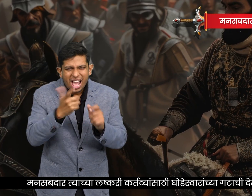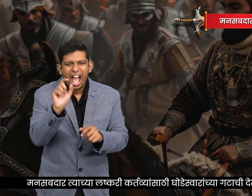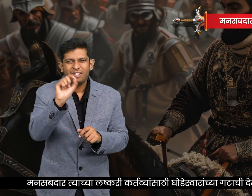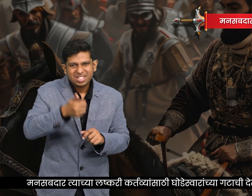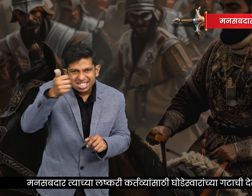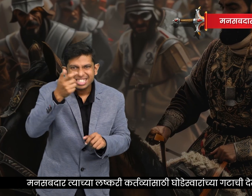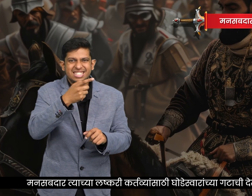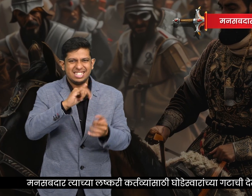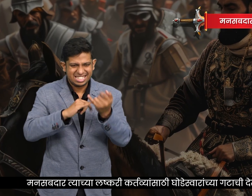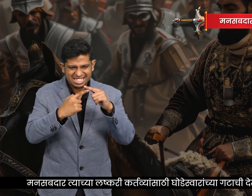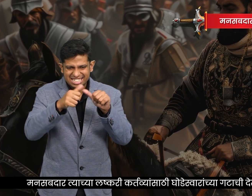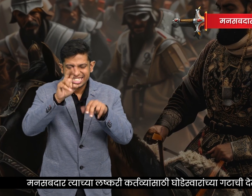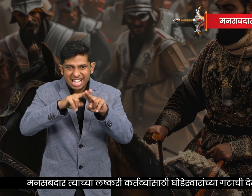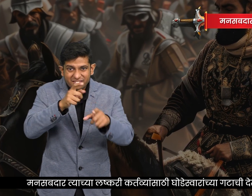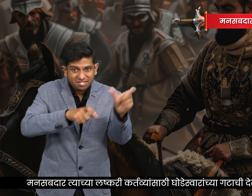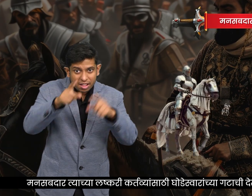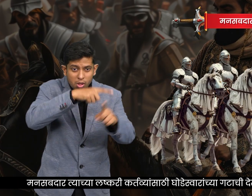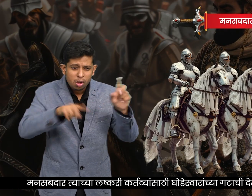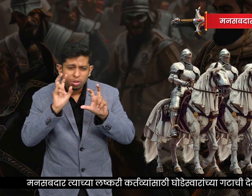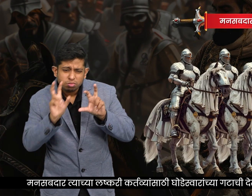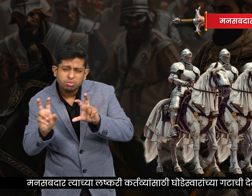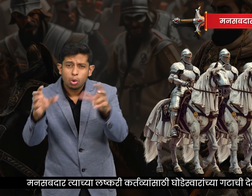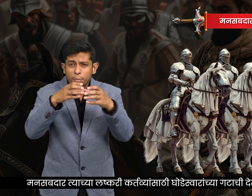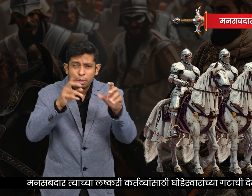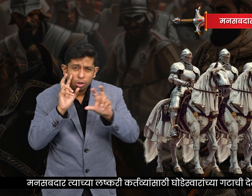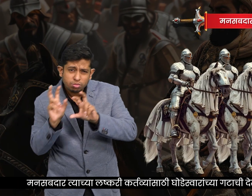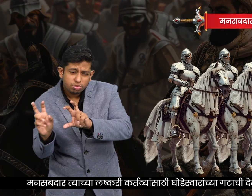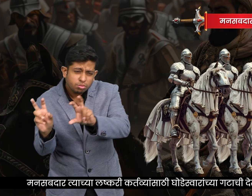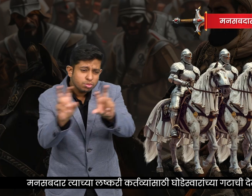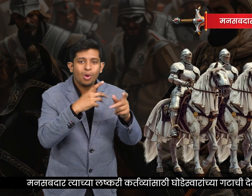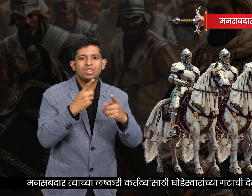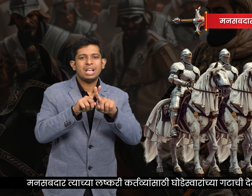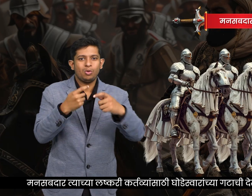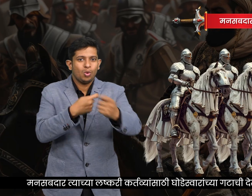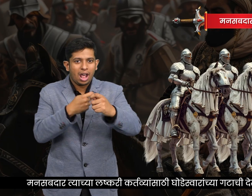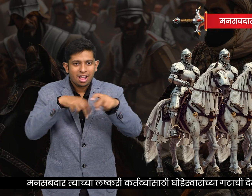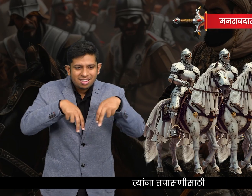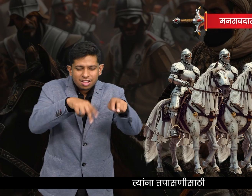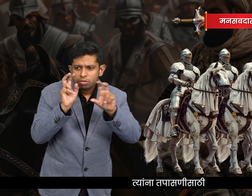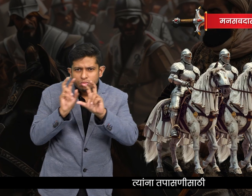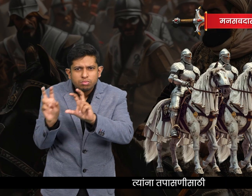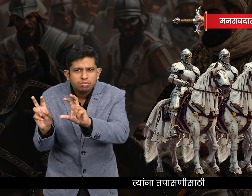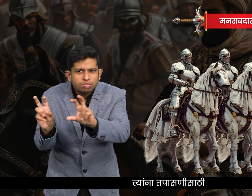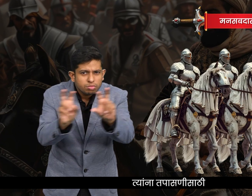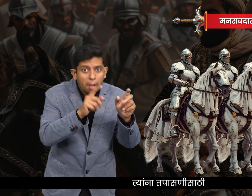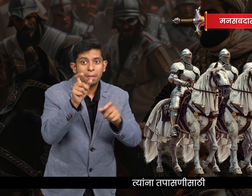मनसबदार त्याच्या लष्करी कर्तव्यासाठी घोडेस्वाराची देखरेख करत असे,